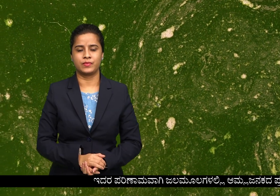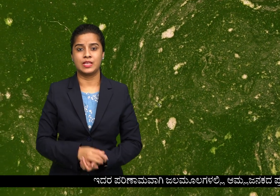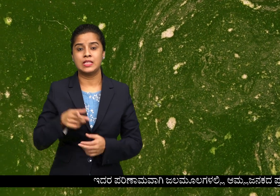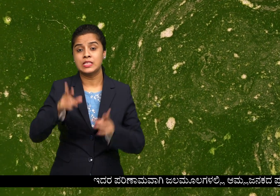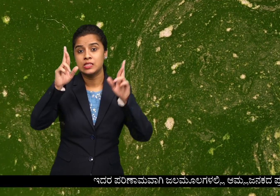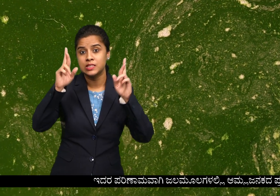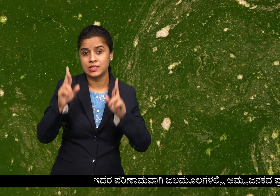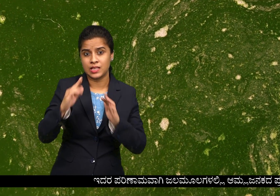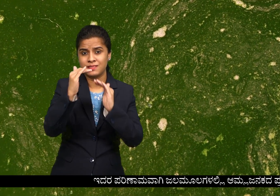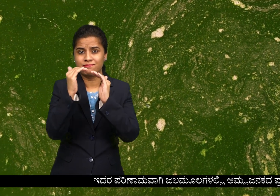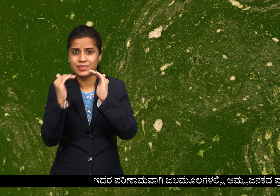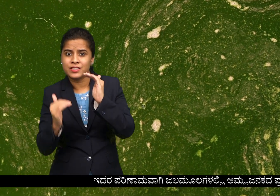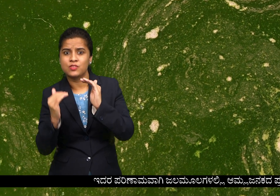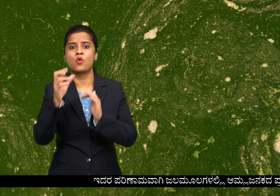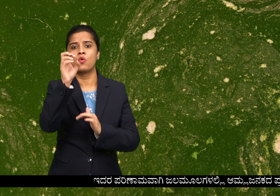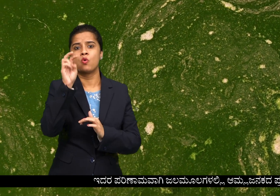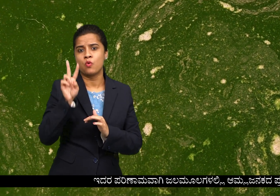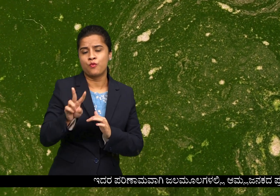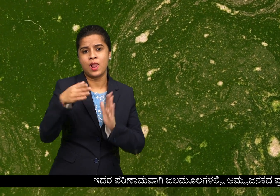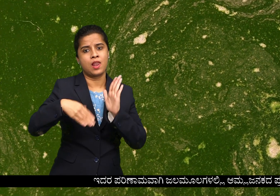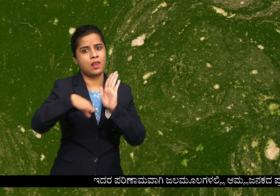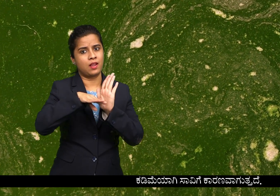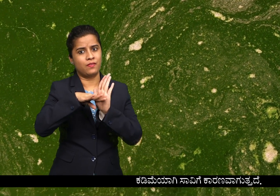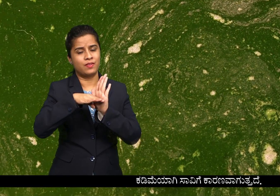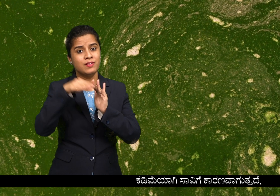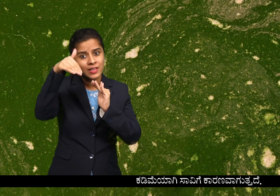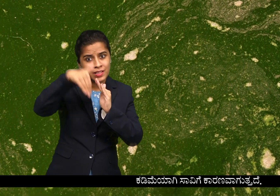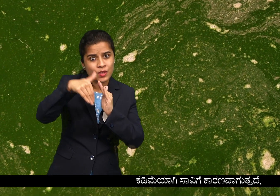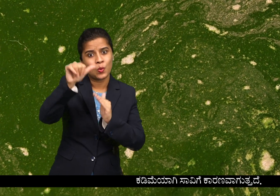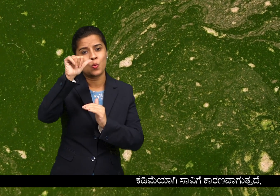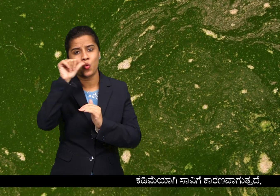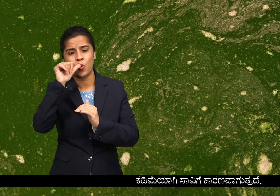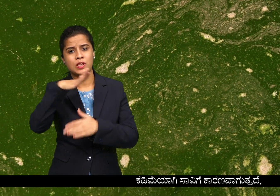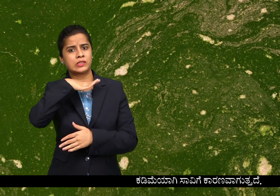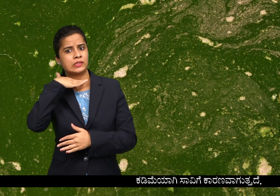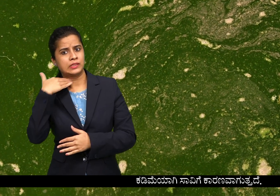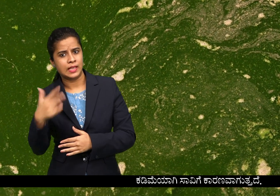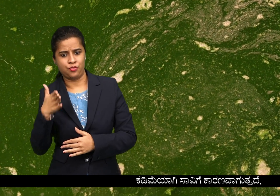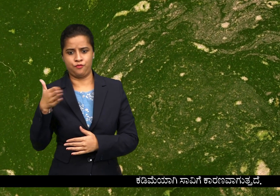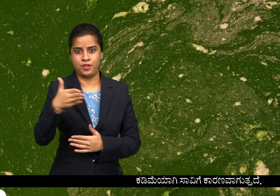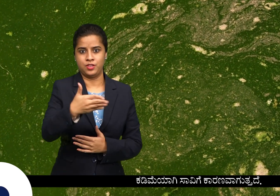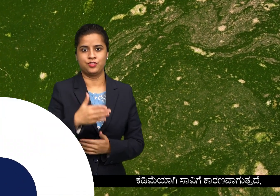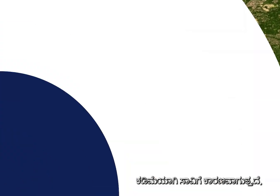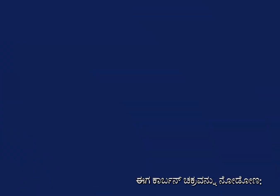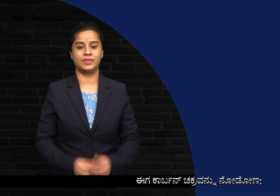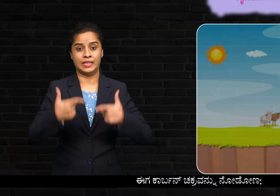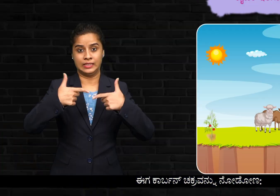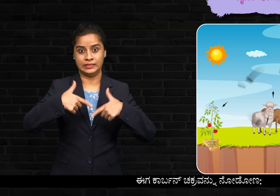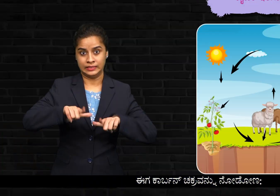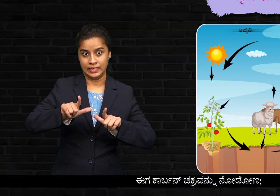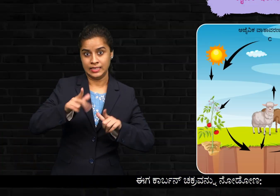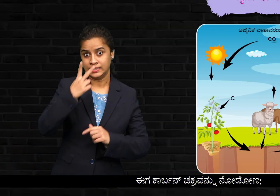ಇದರ ಪರಿಣಾಮವಾಗಿ ಜಲಮೂಲಗಳಲ್ಲಿ ಆಮ್ಲಜನಕದ ಪ್ರಮಾಣ ಕಡಿಮೆಯಾಗಿ ಸಾವಿಗೆ ಕಾರಣವಾಗುತ್ತದೆ.